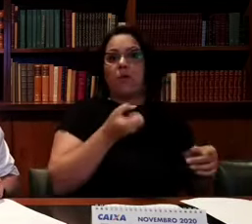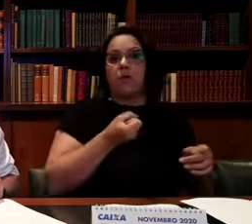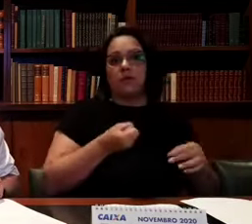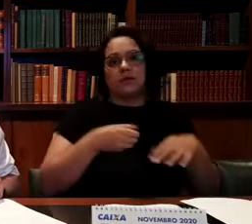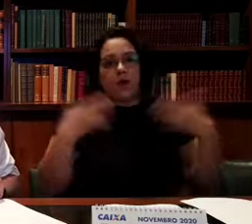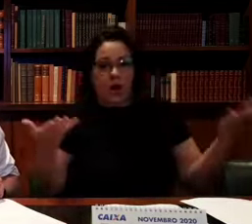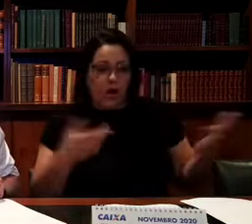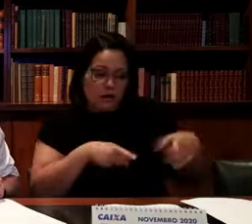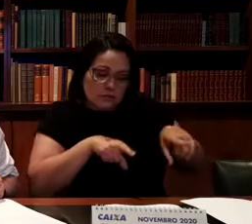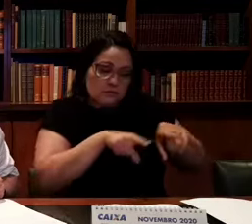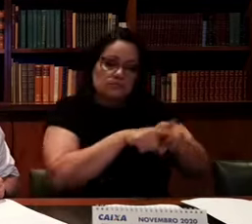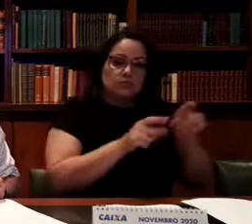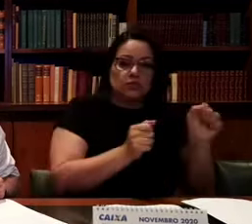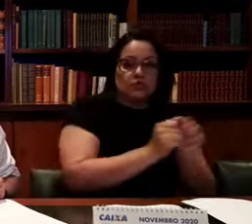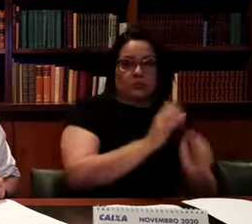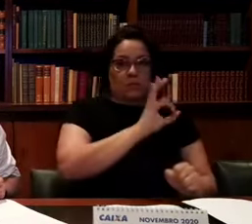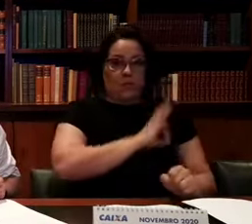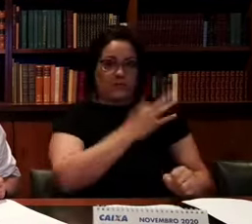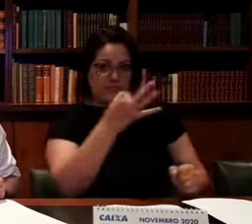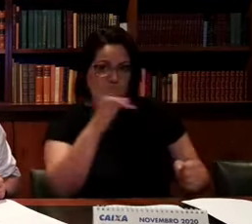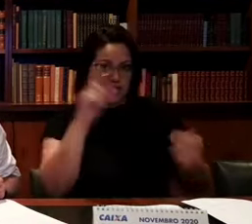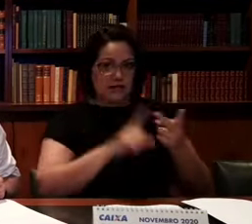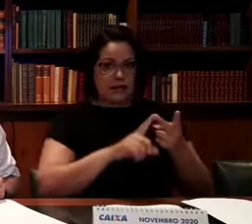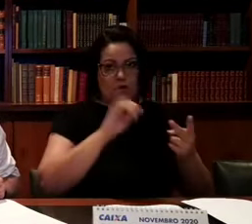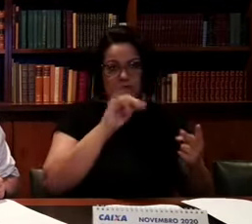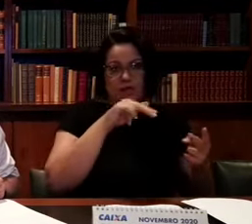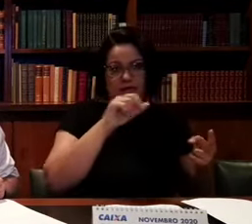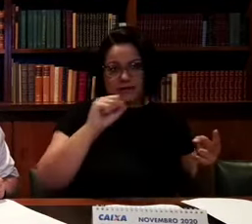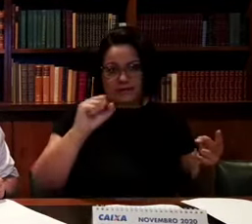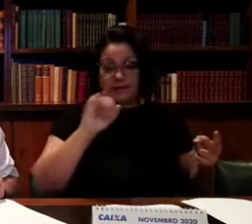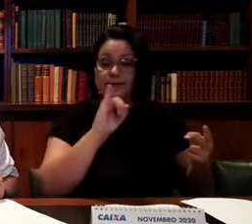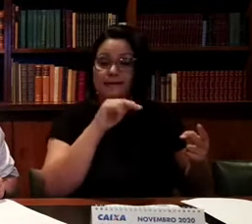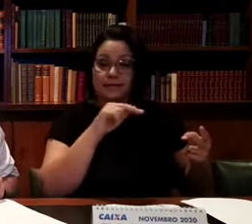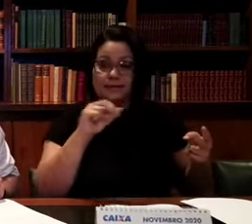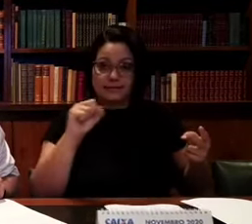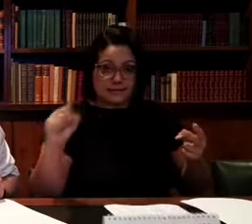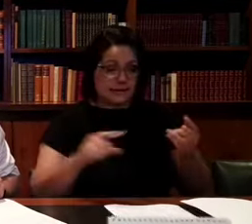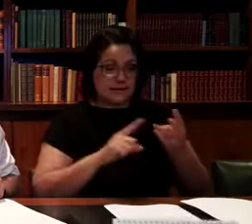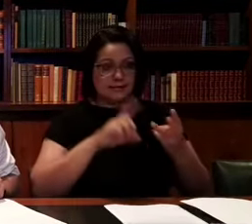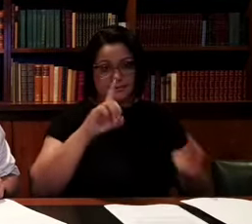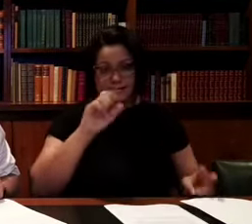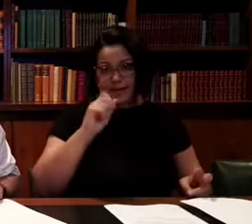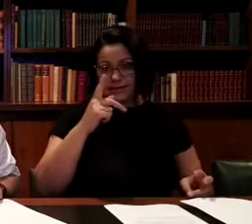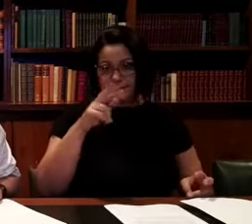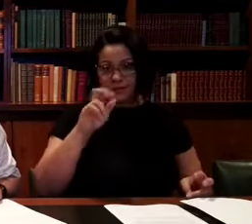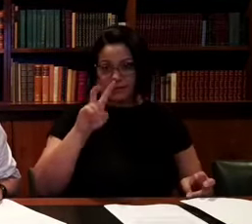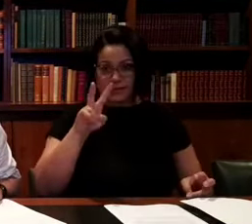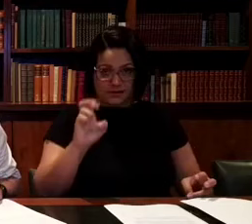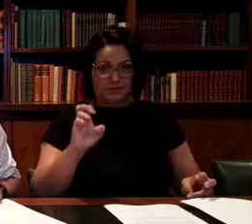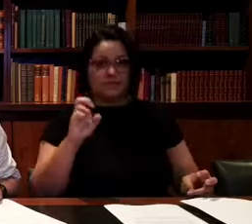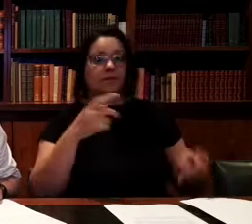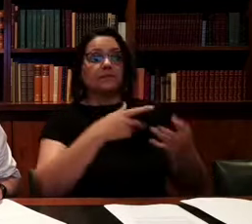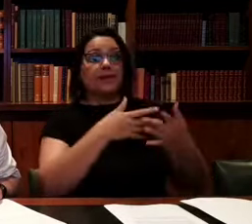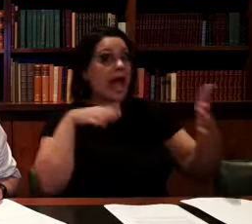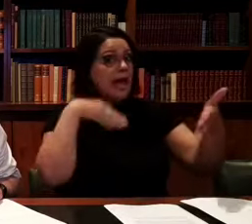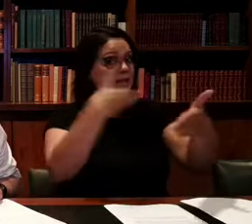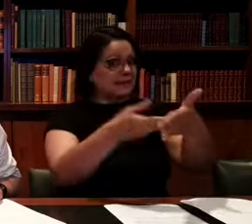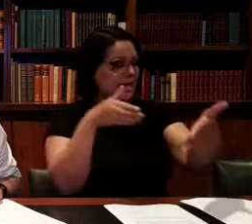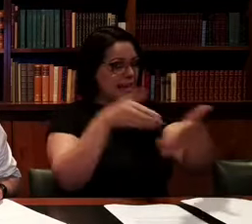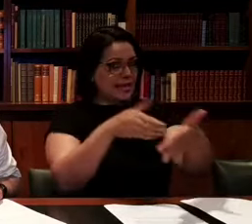nossa aproximação com a polícia federal foi INSS Dataprev até dezembro e é esse 133 milhões